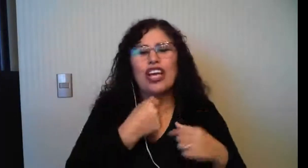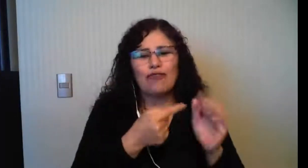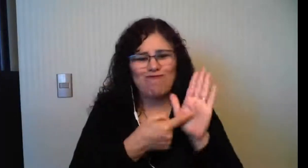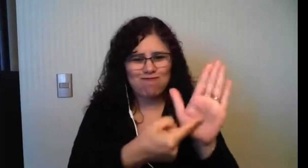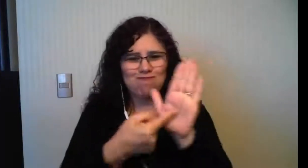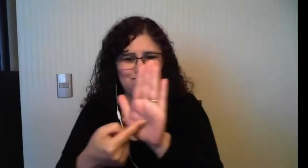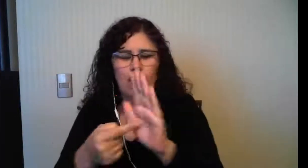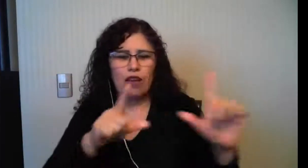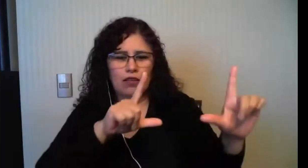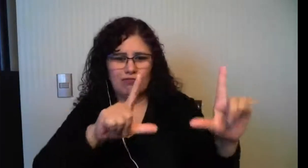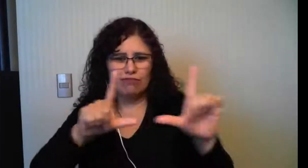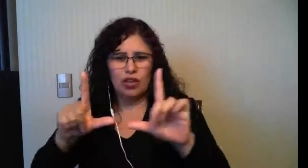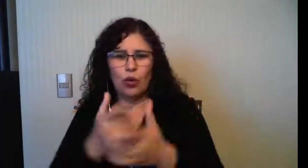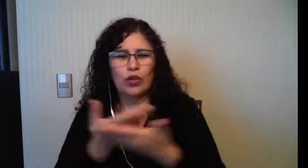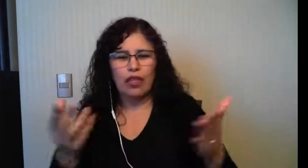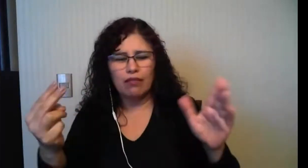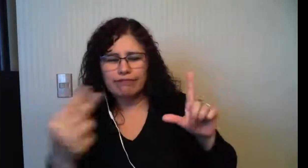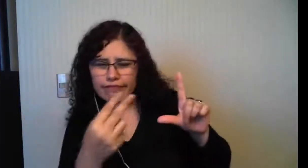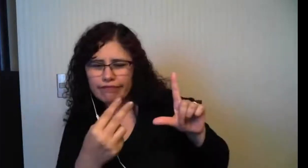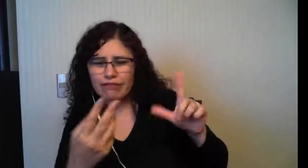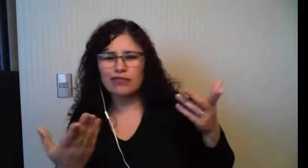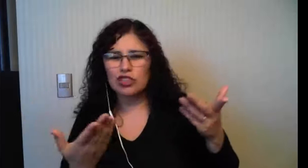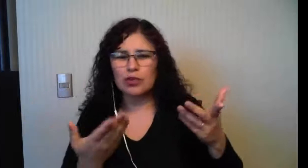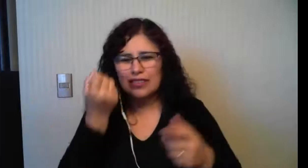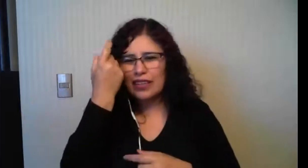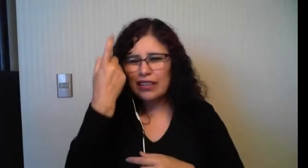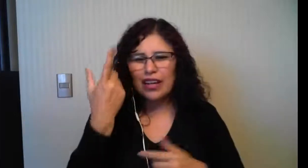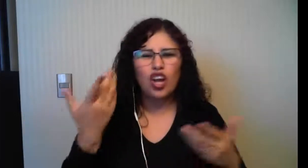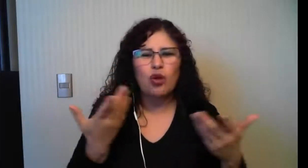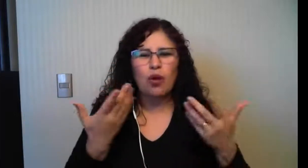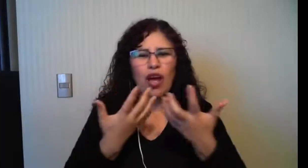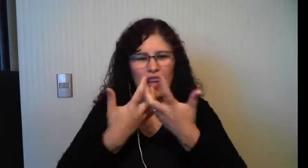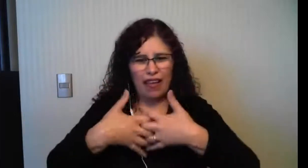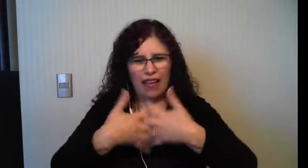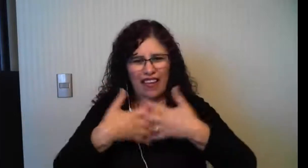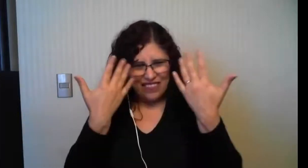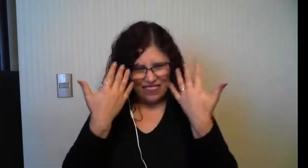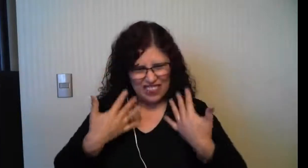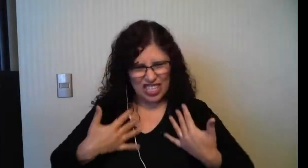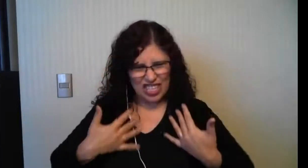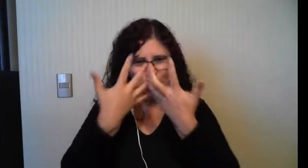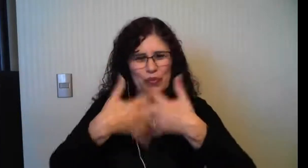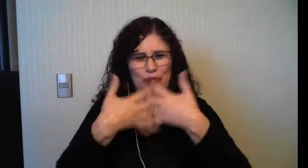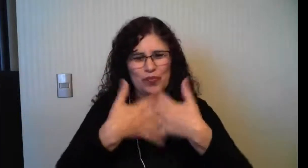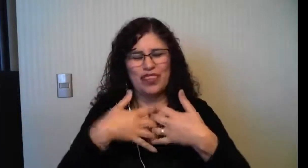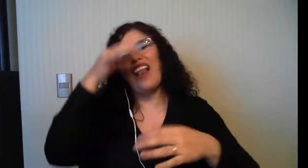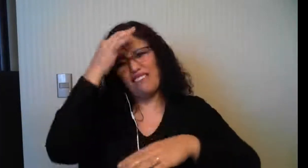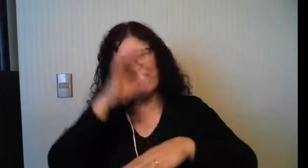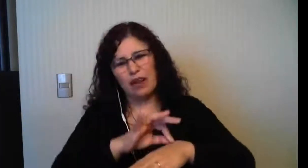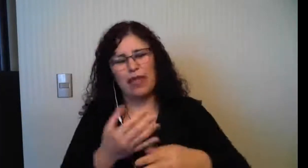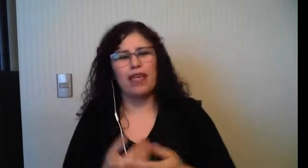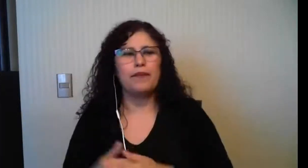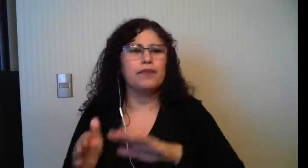el entender la fisiopatología de estas enfermedades, ¿de acuerdo? Ya, Romina, ¿puede grabar,